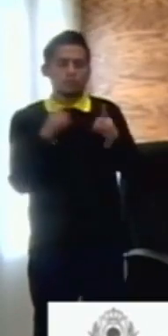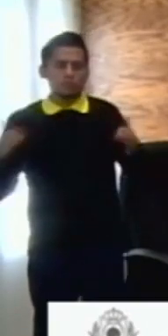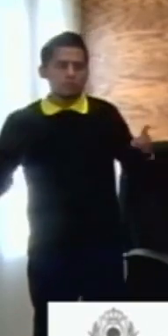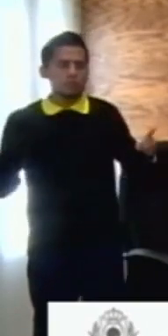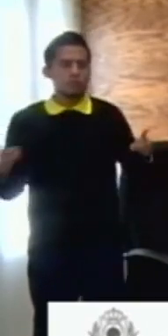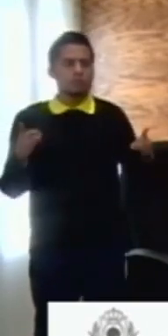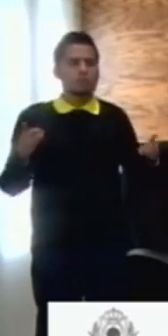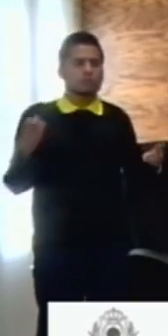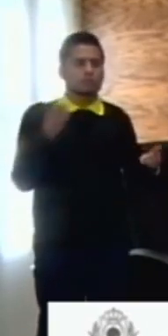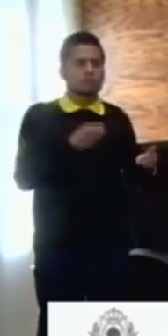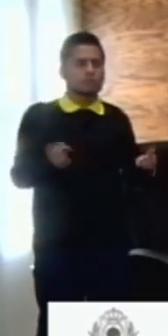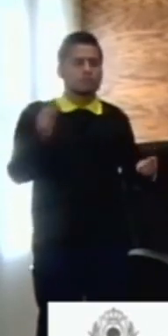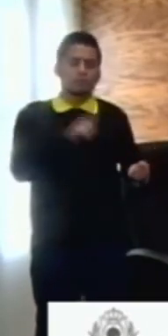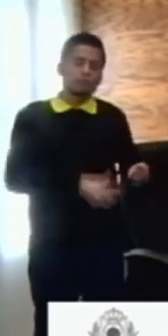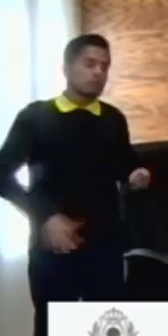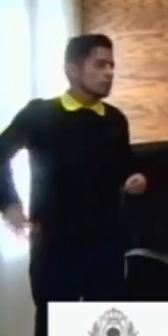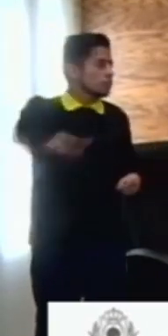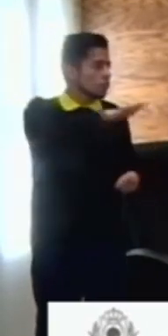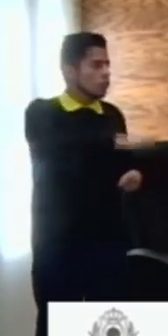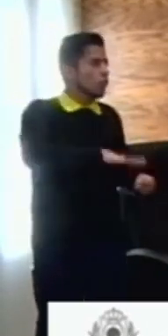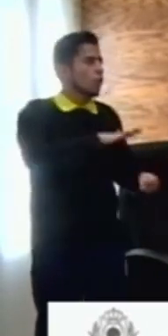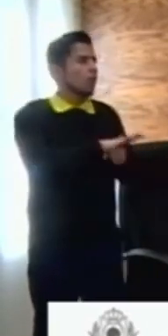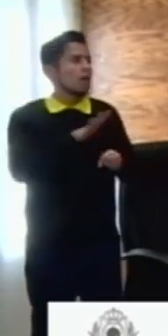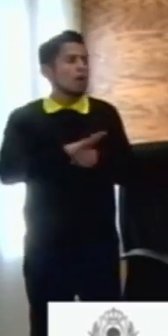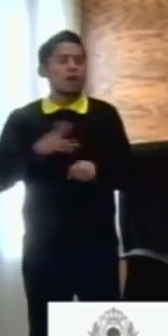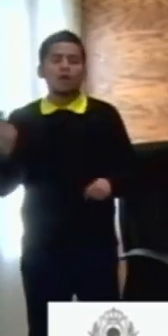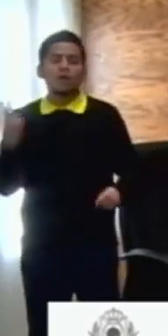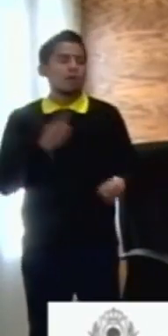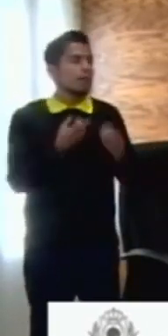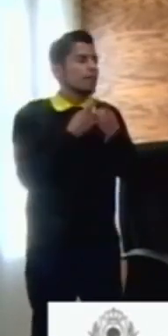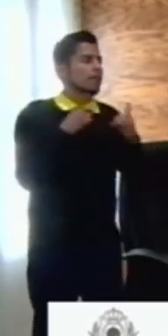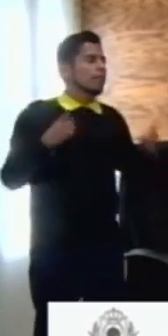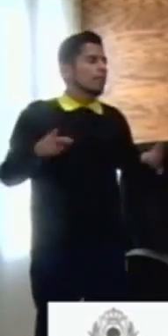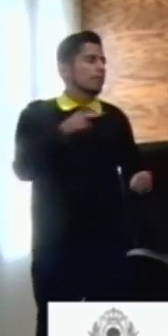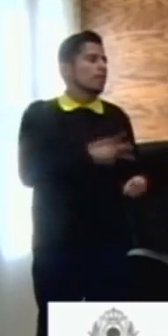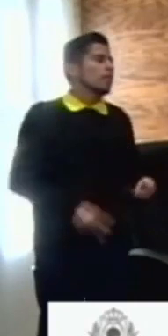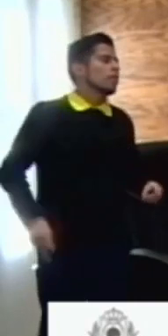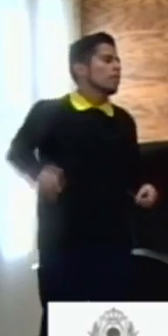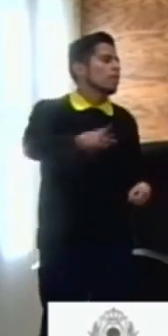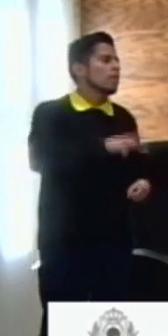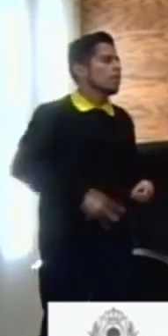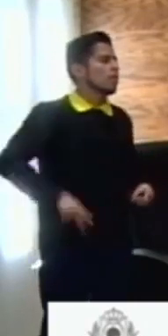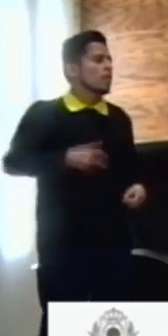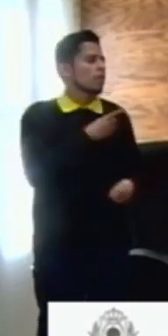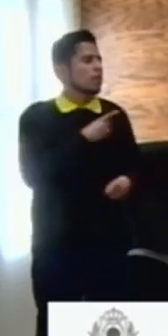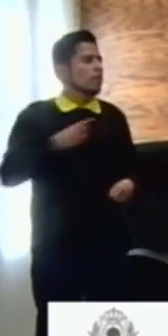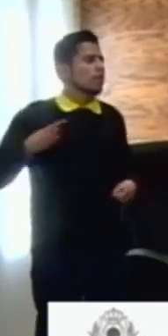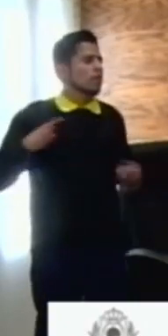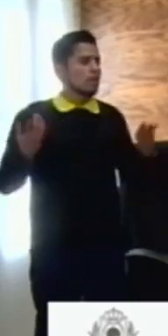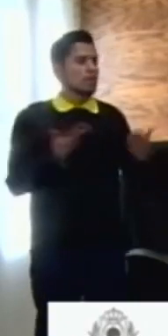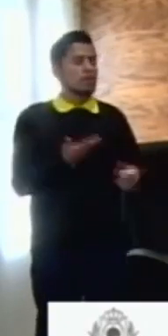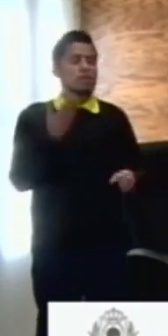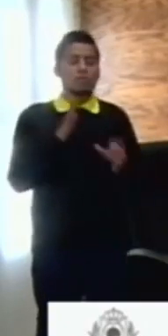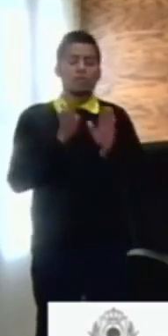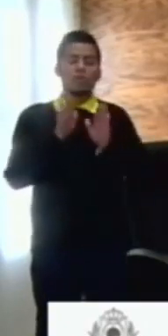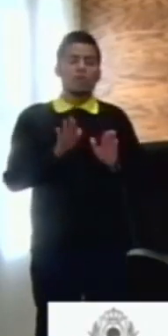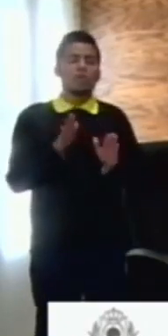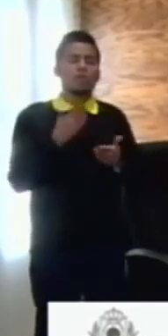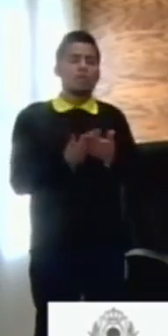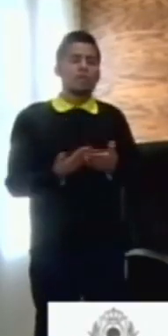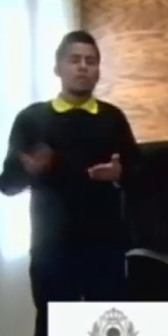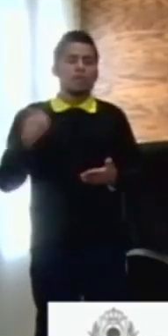pujante de esta región con su necesario crecimiento población se tiene que hacer un alto en el camino y